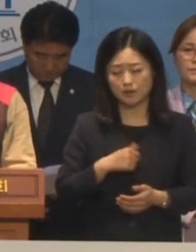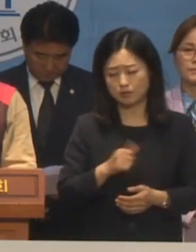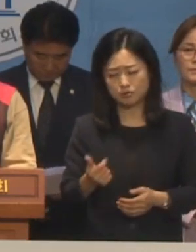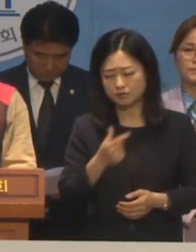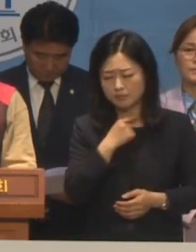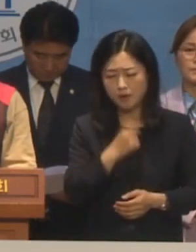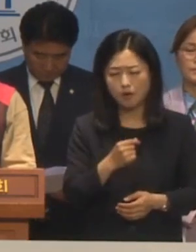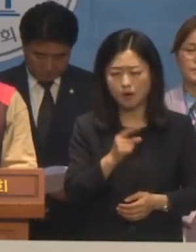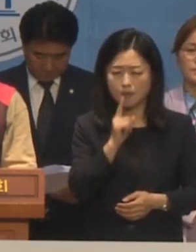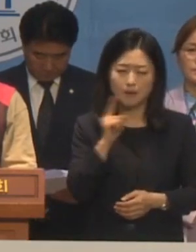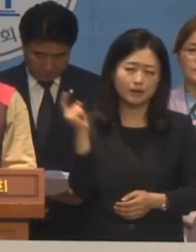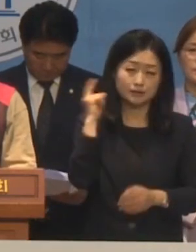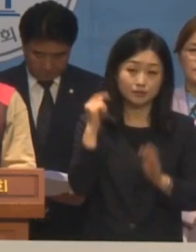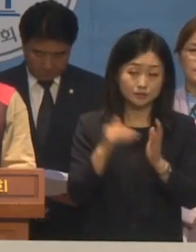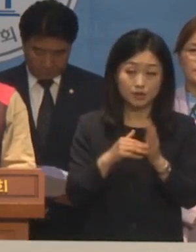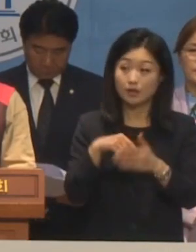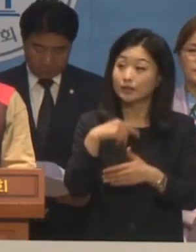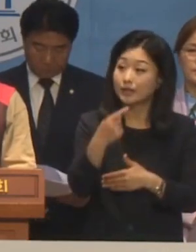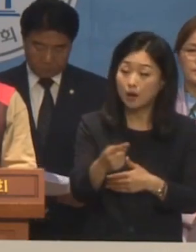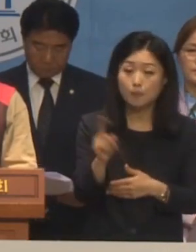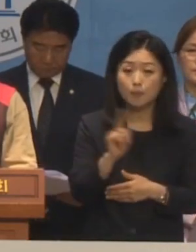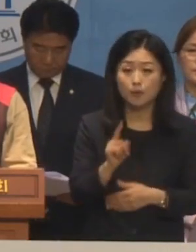합니다. 그 다음은요.